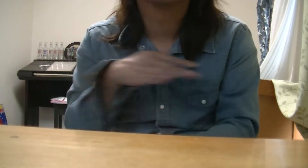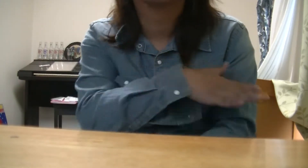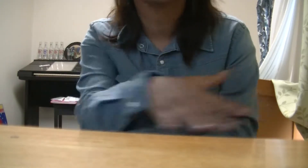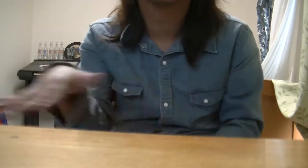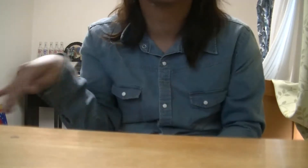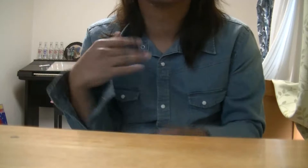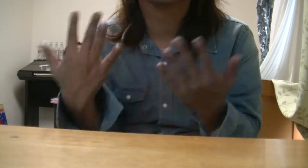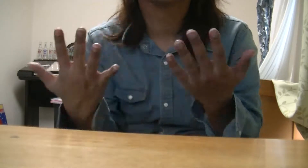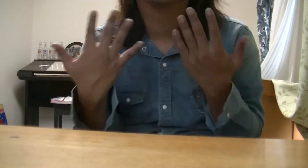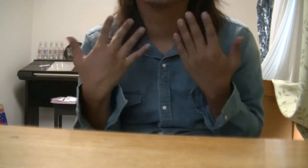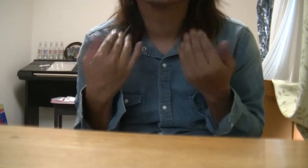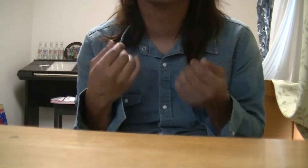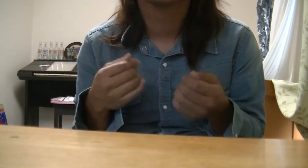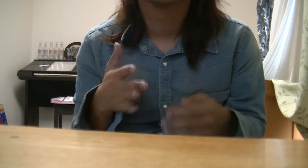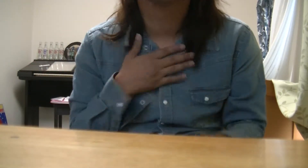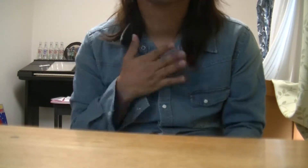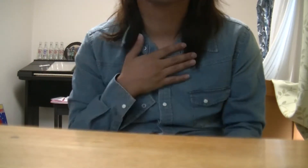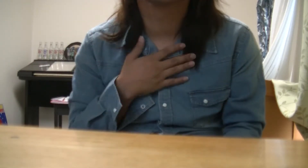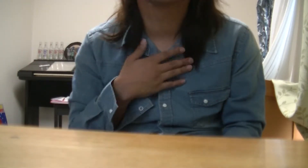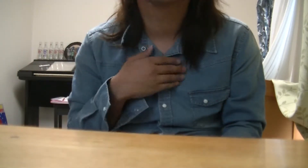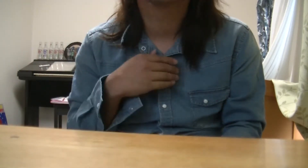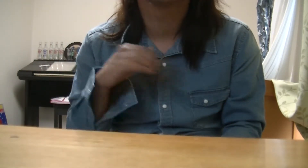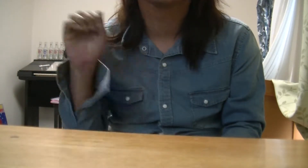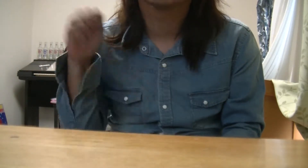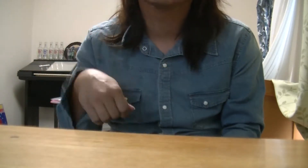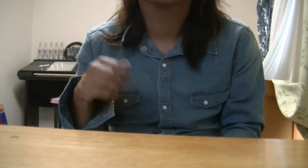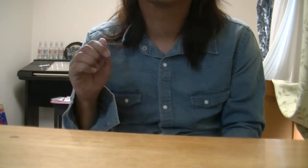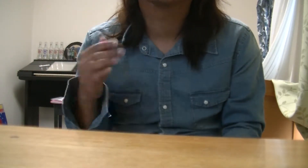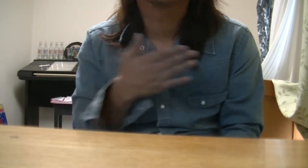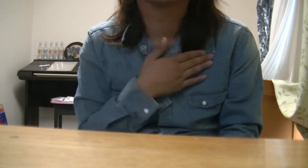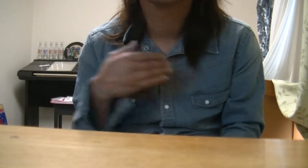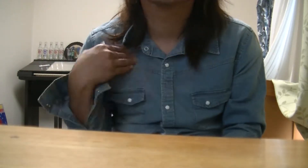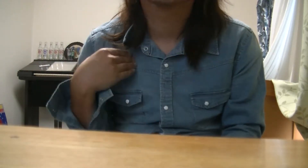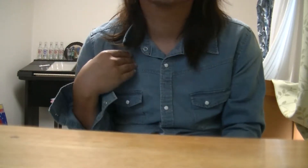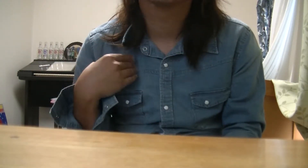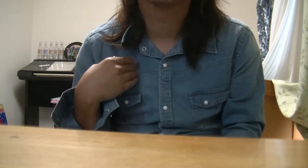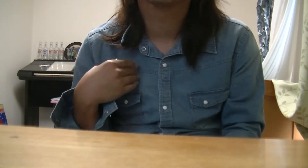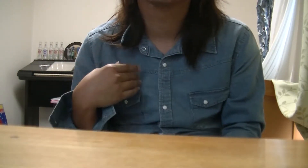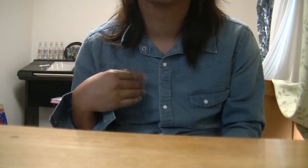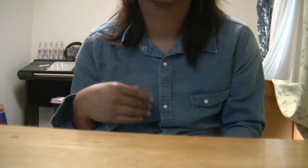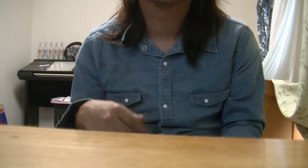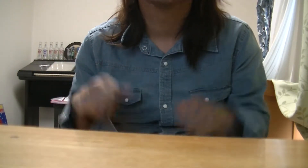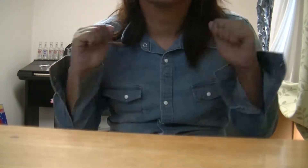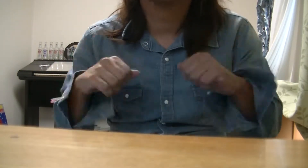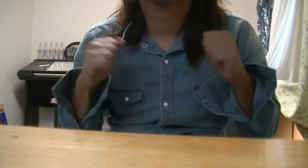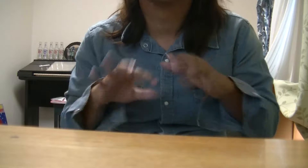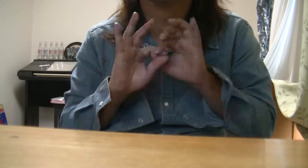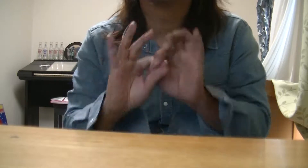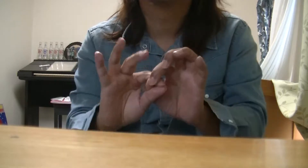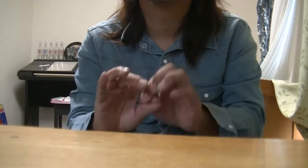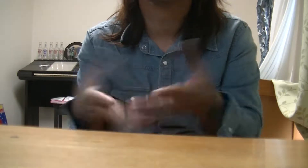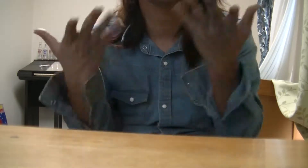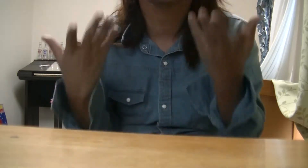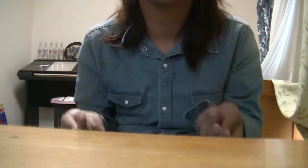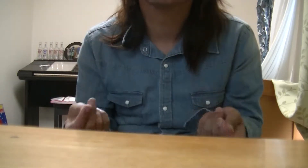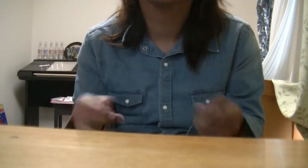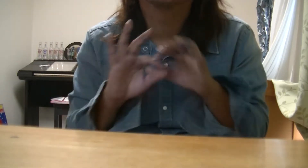れた時に自分にイエスを出せるかどうかが、その後もやり続け最後まで貫き通し